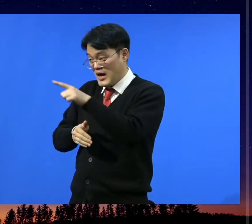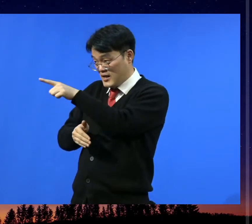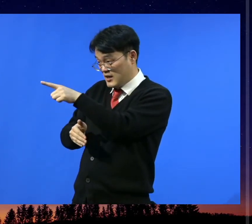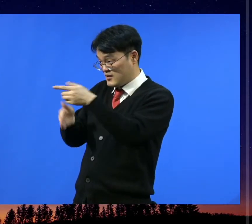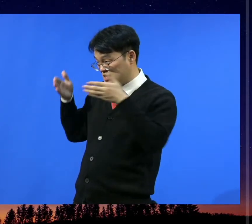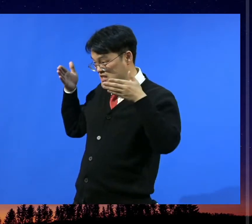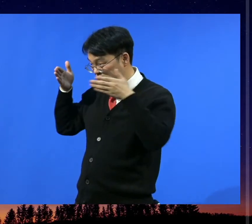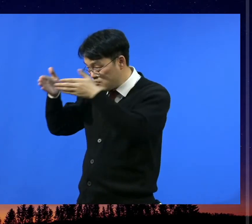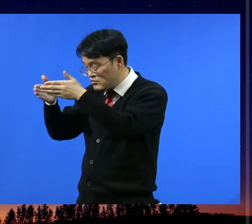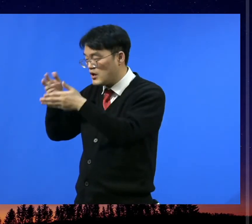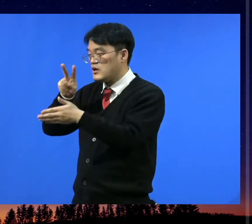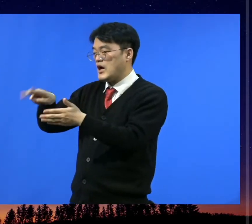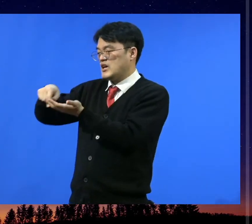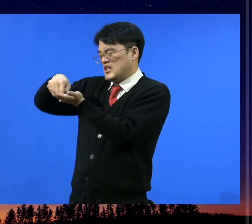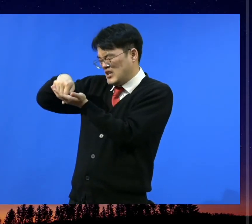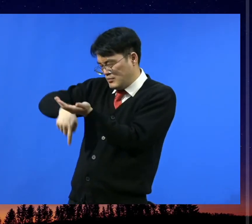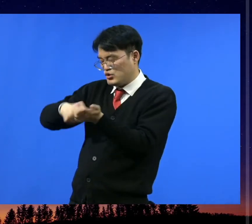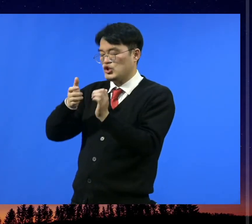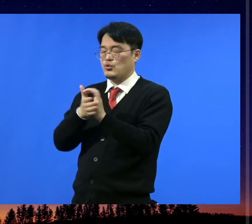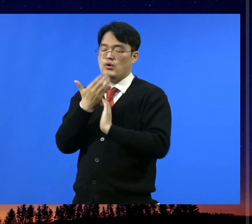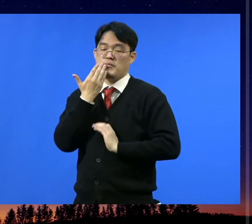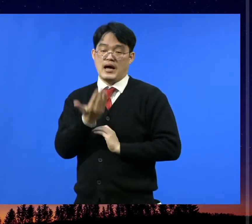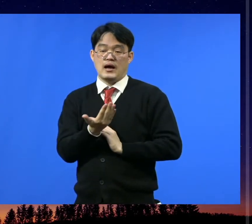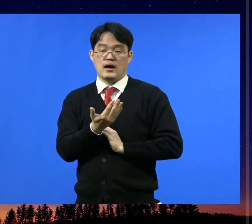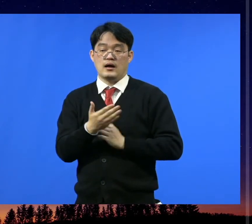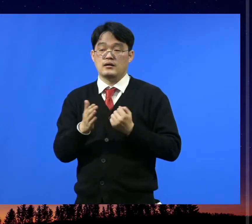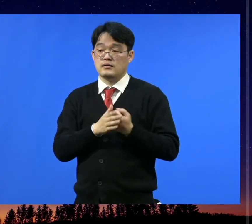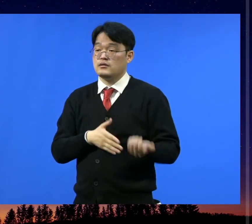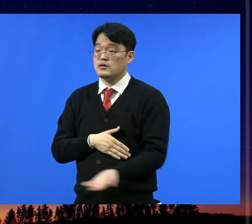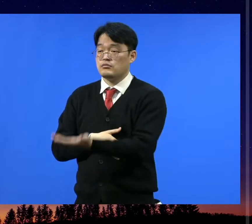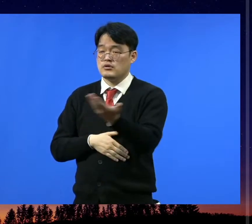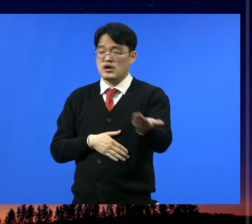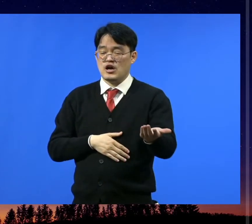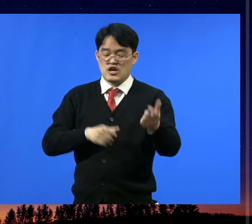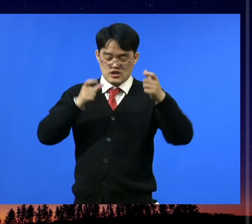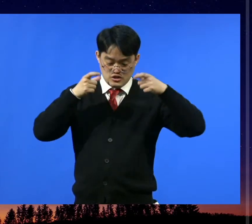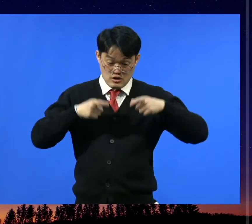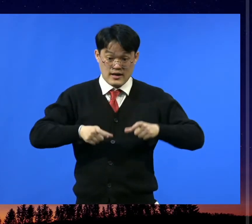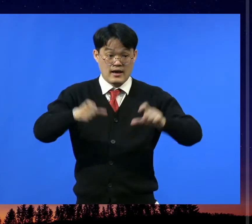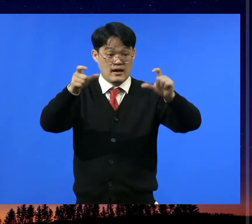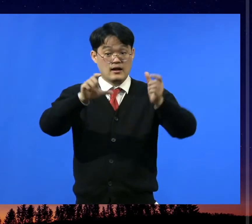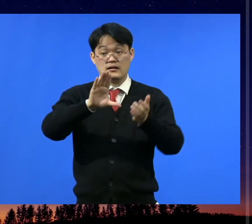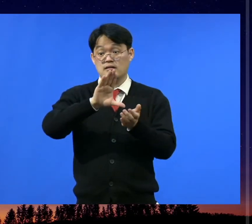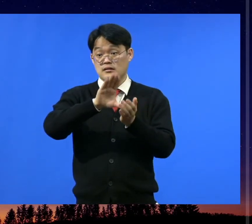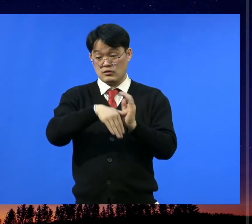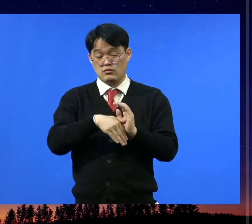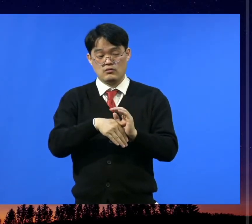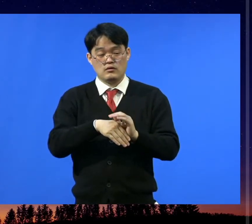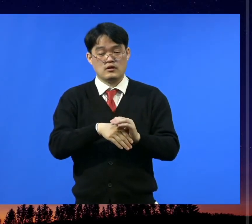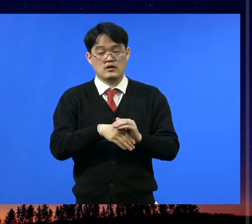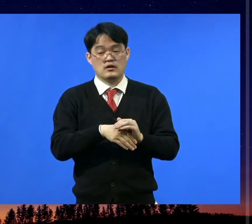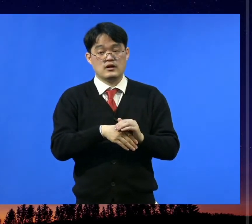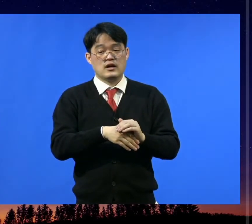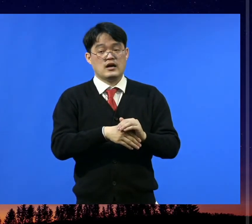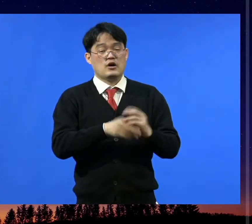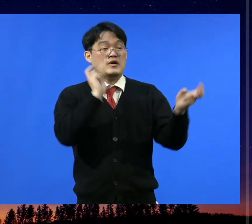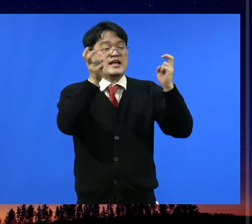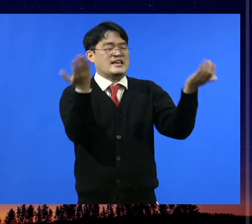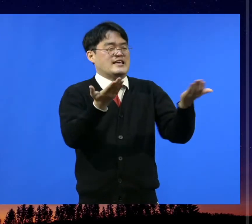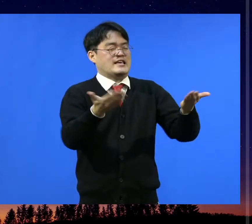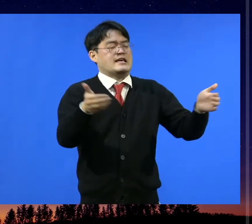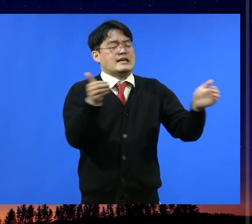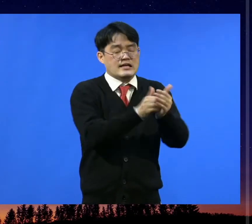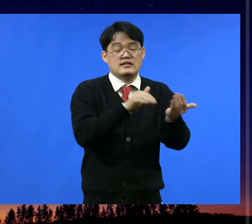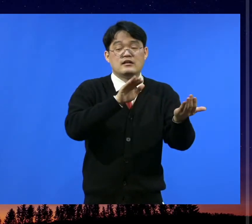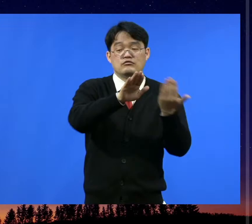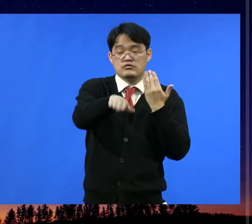거죠. 그리고 여러분, 철학 때도 막 퇴근하고 오신 분들은 힘드실 거예요. 집중하기가